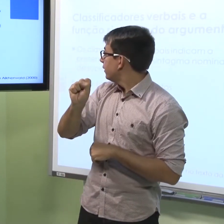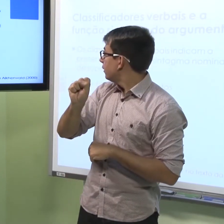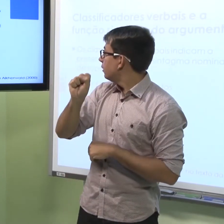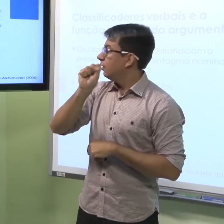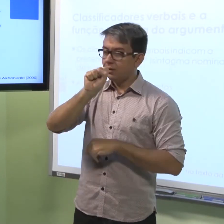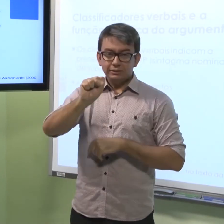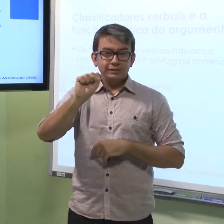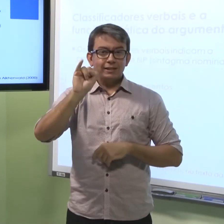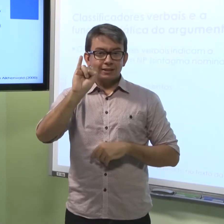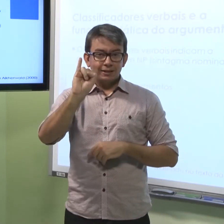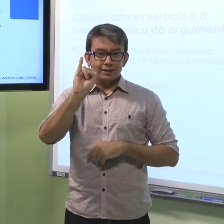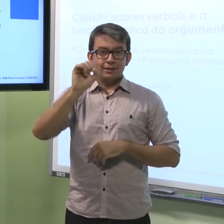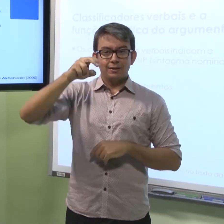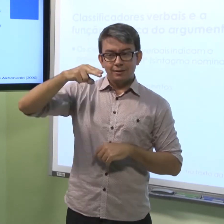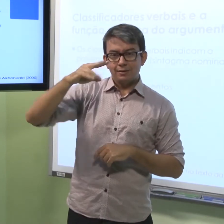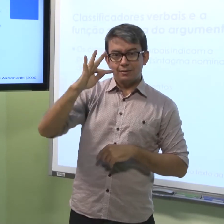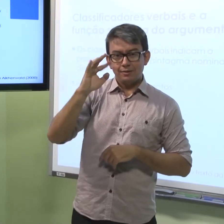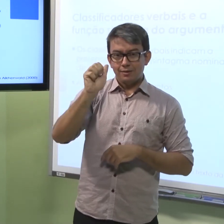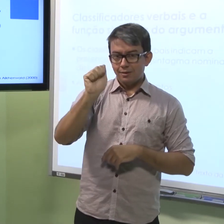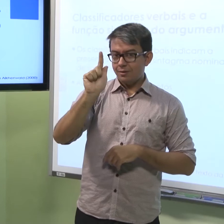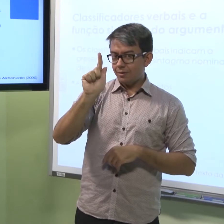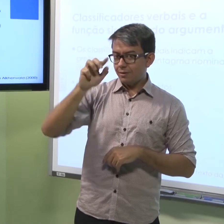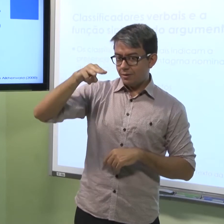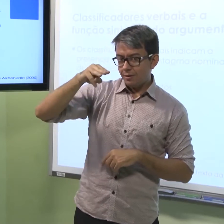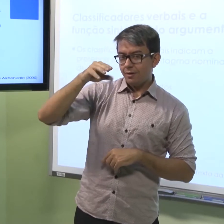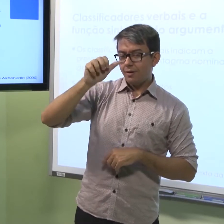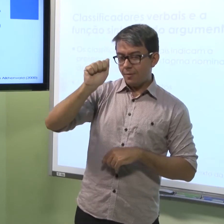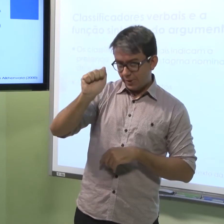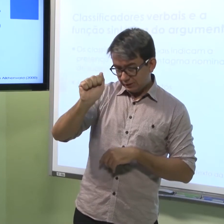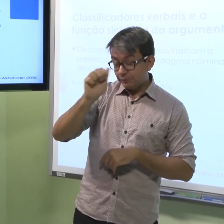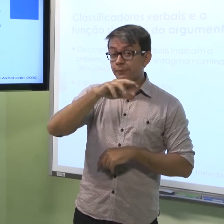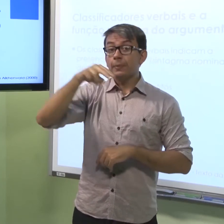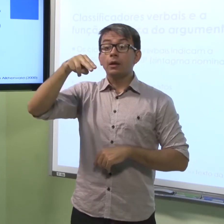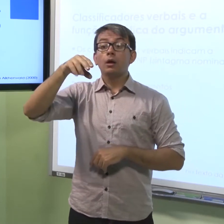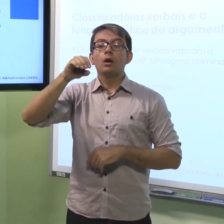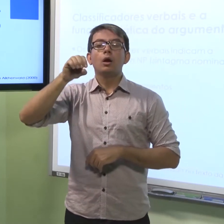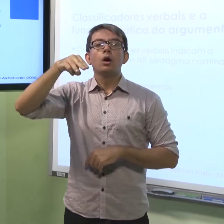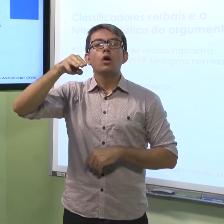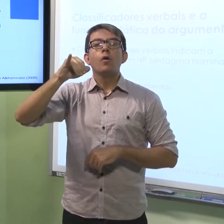É o sintagma nominal.